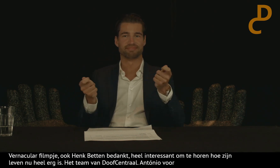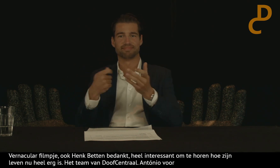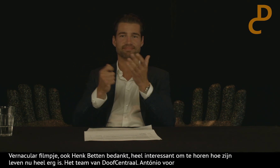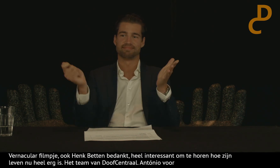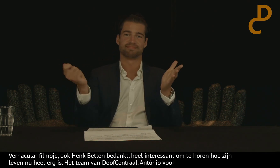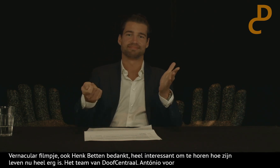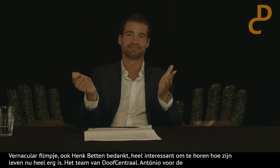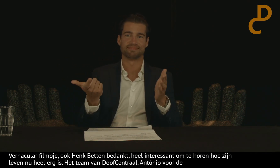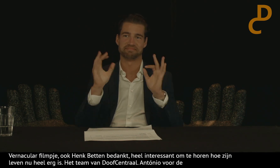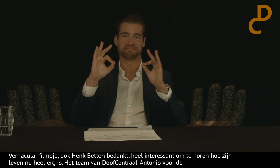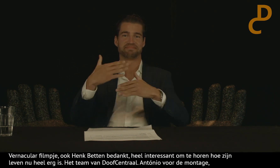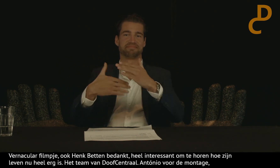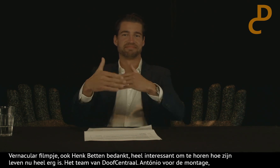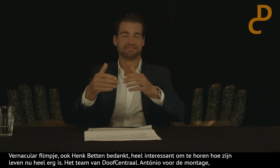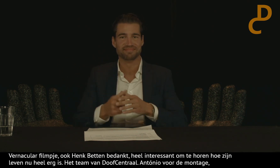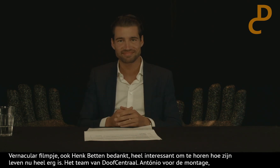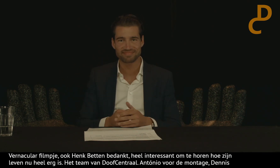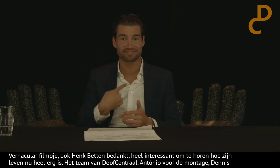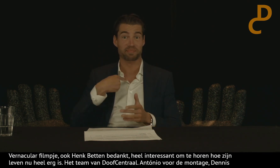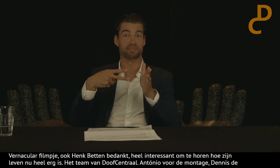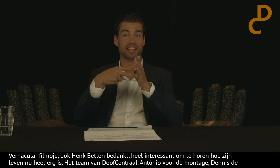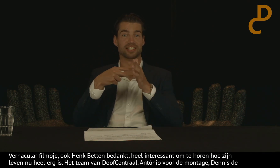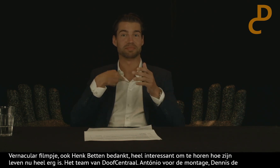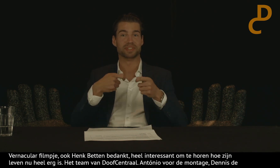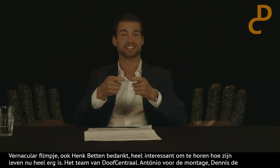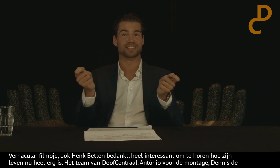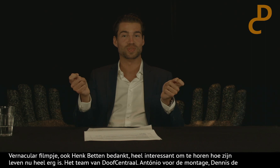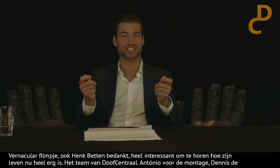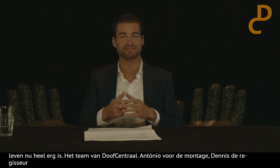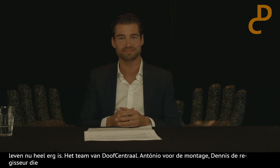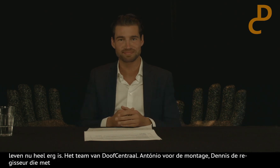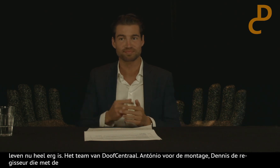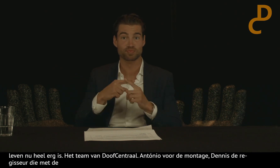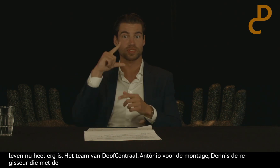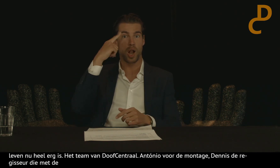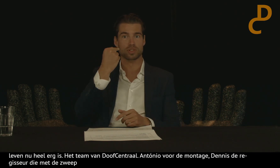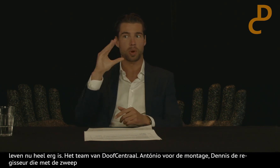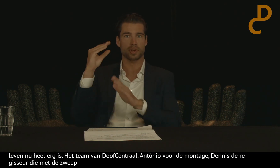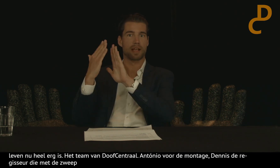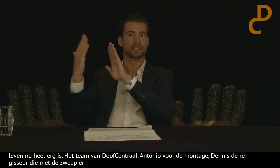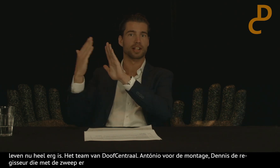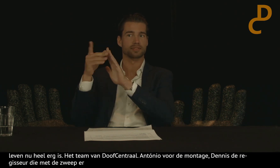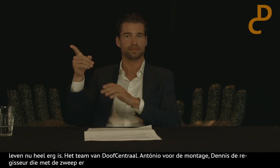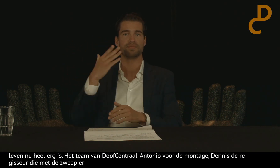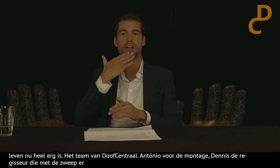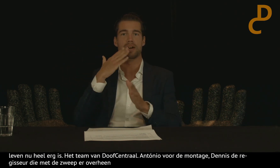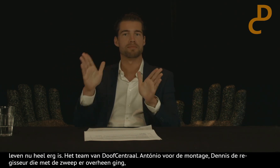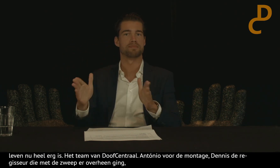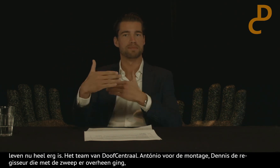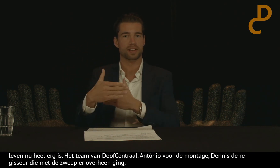de regisseur die met de zweep eroverheen ging. Ik, Bernd, als presentator. Caroline op afstand voor